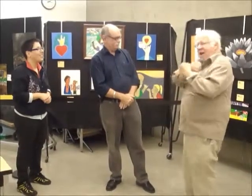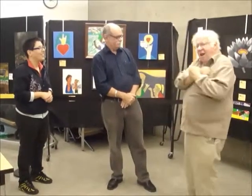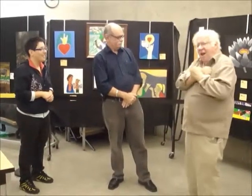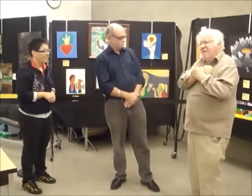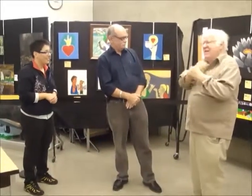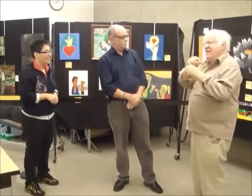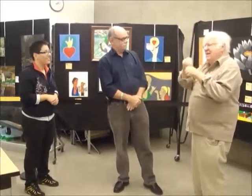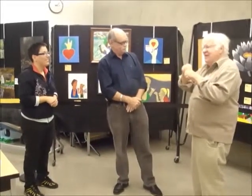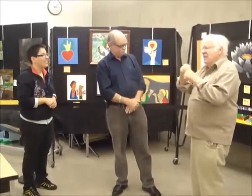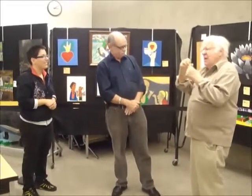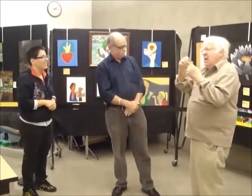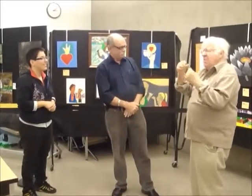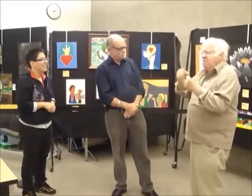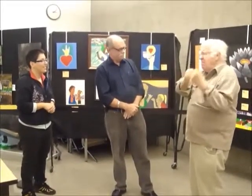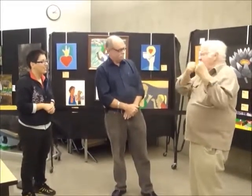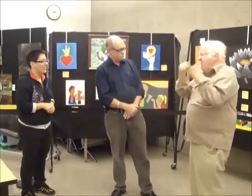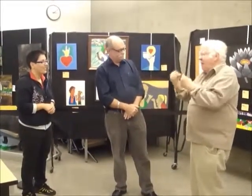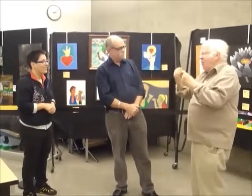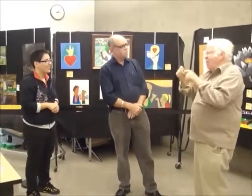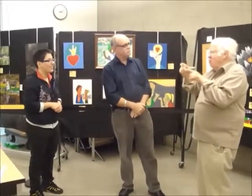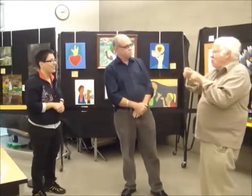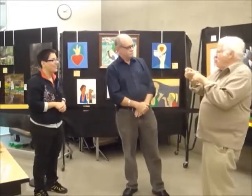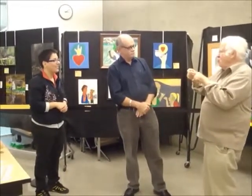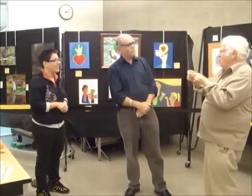هستم. علامت I love you.